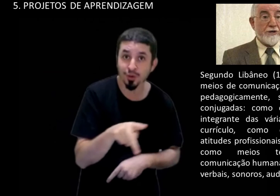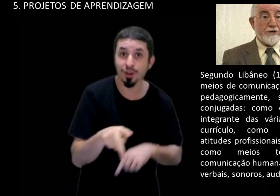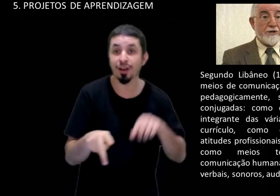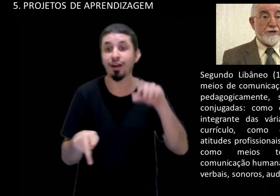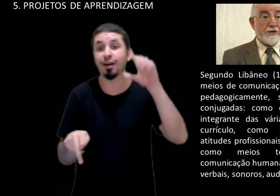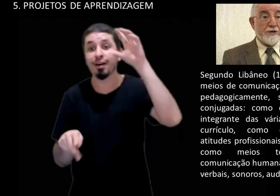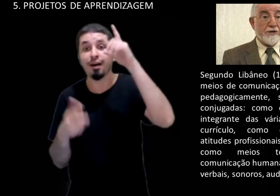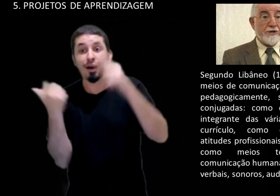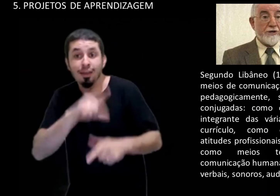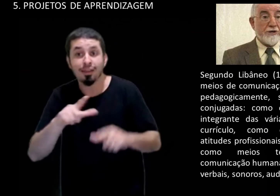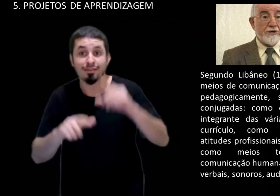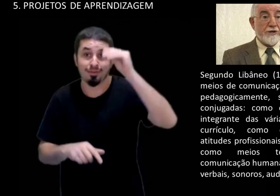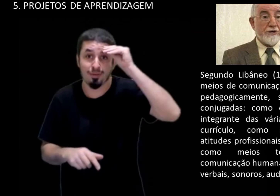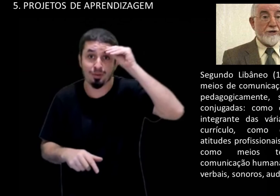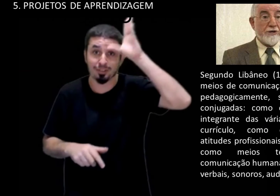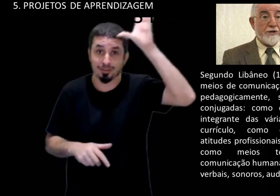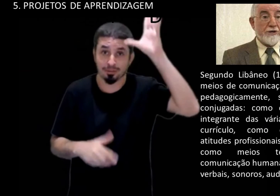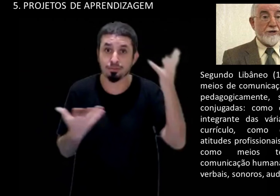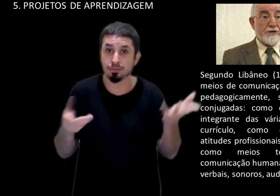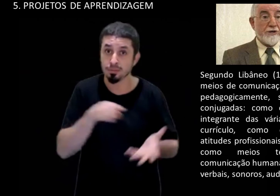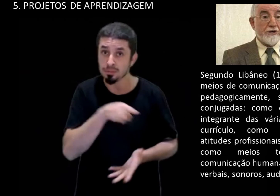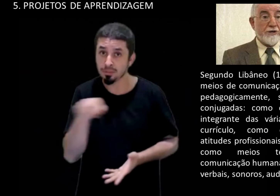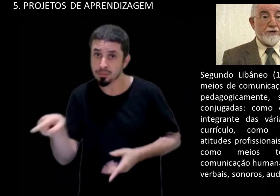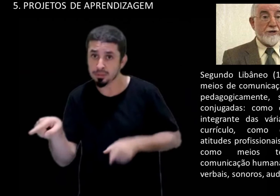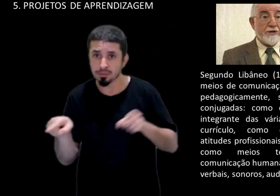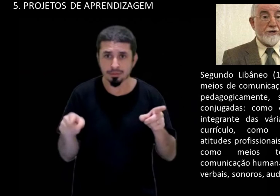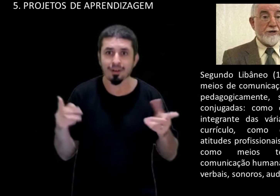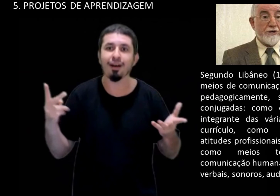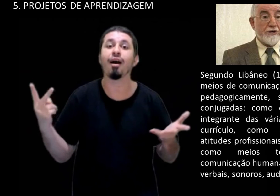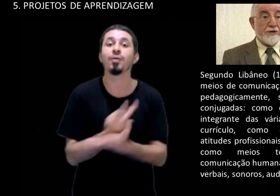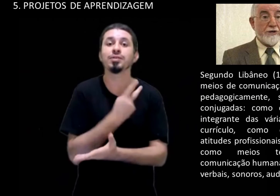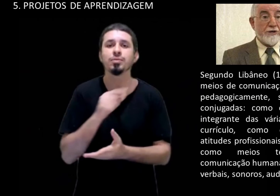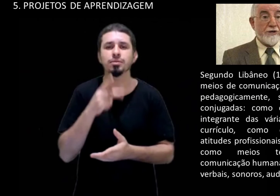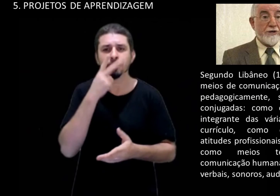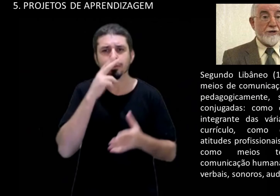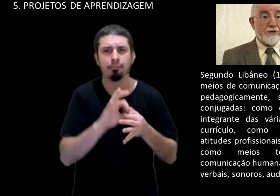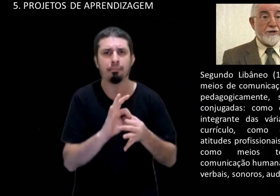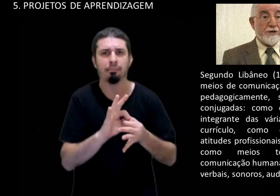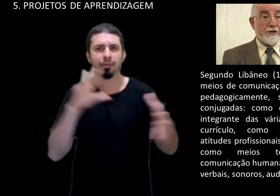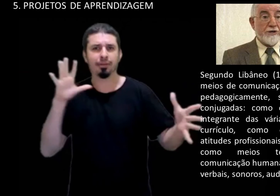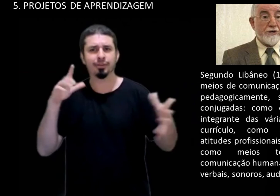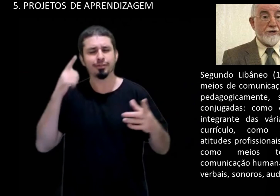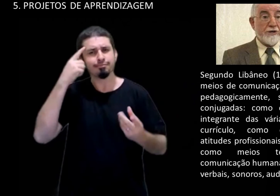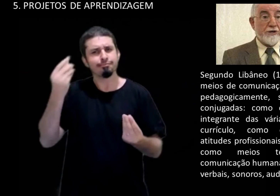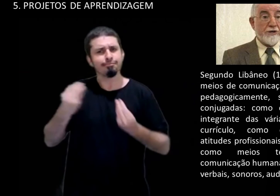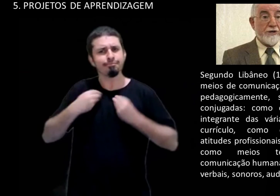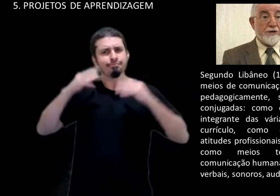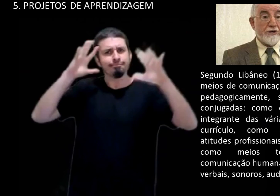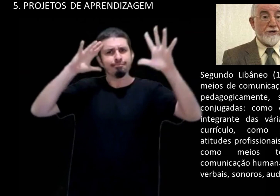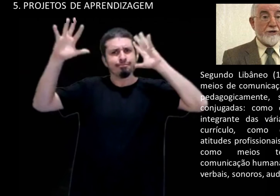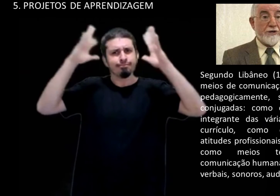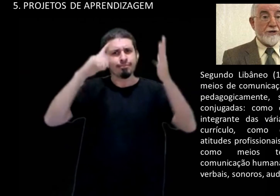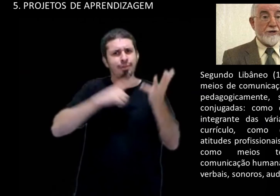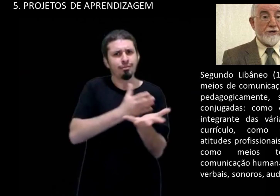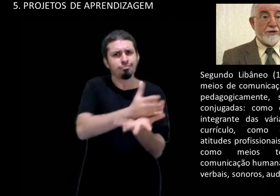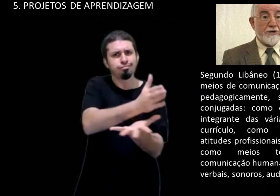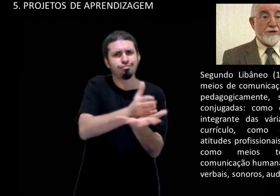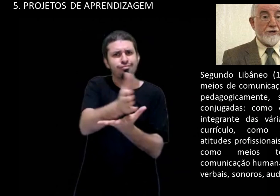conhecimento. A reflexão provocada por esta ruptura positiva nos faz associar outro viés de